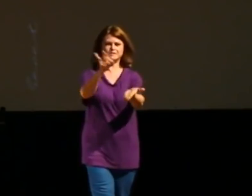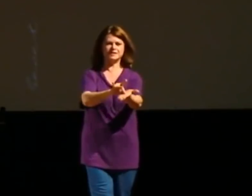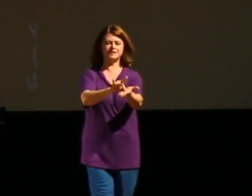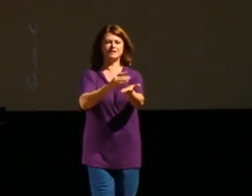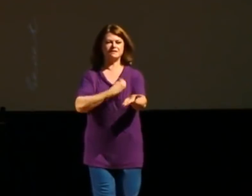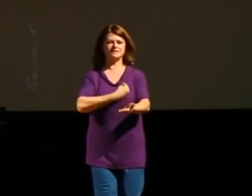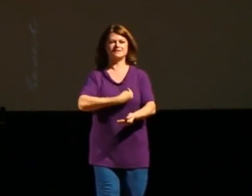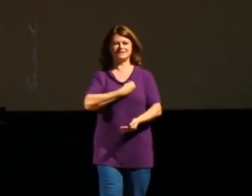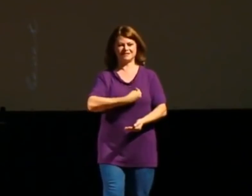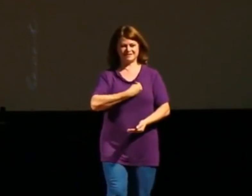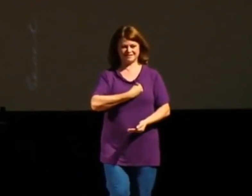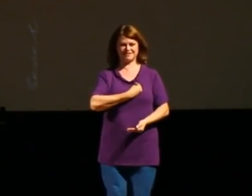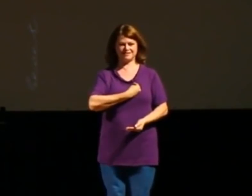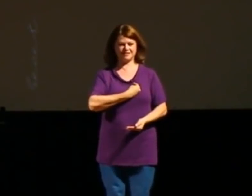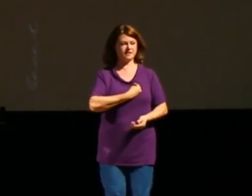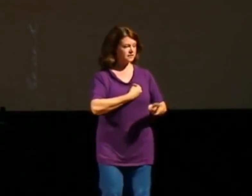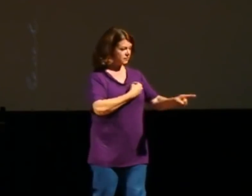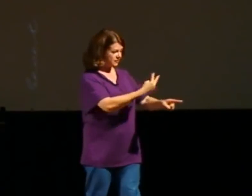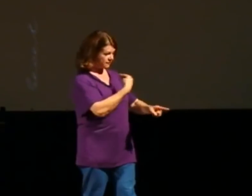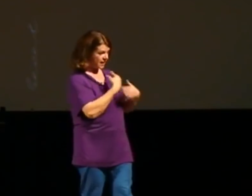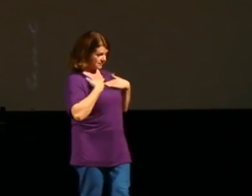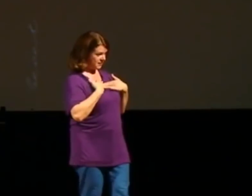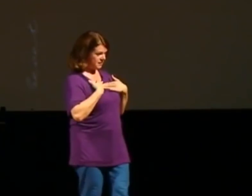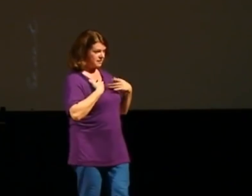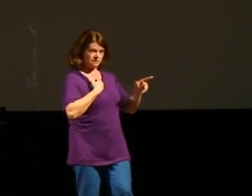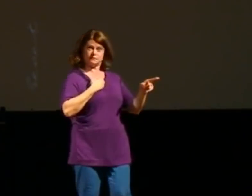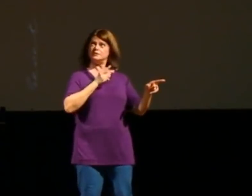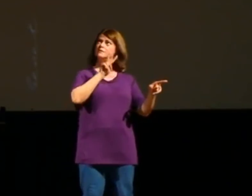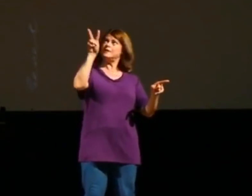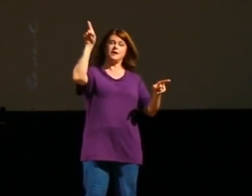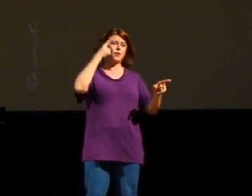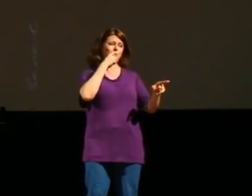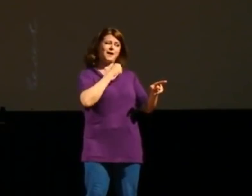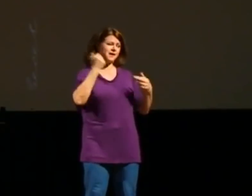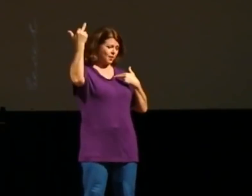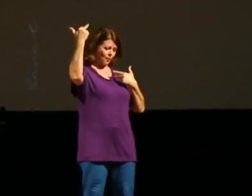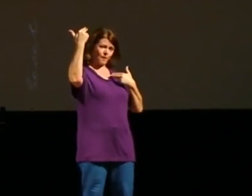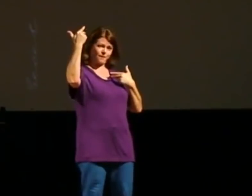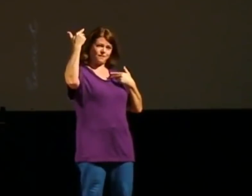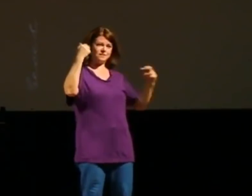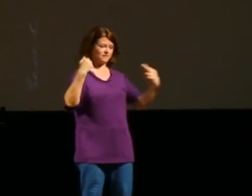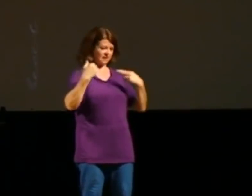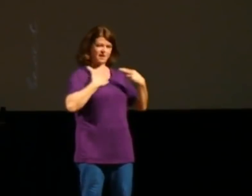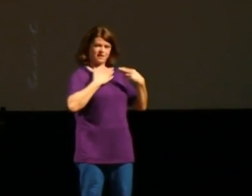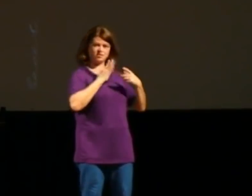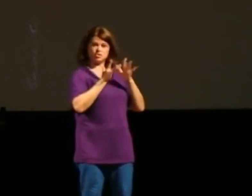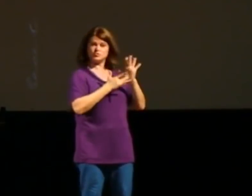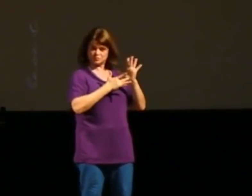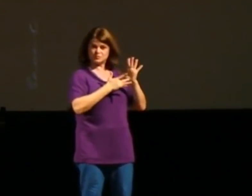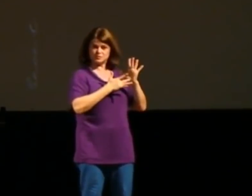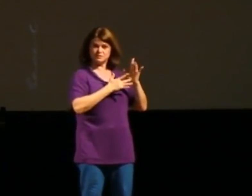vida. Quem vê a mim, você está vendo o Pai. Se você enxerga a mim, você consegue enxergar